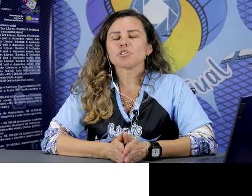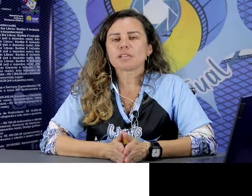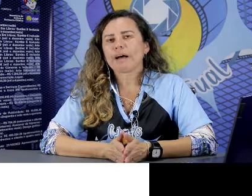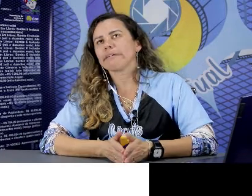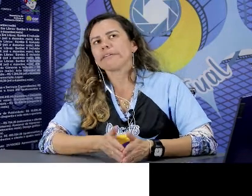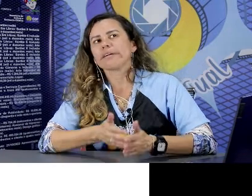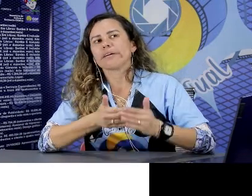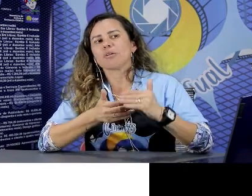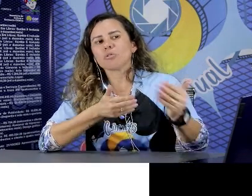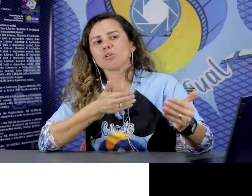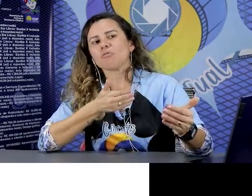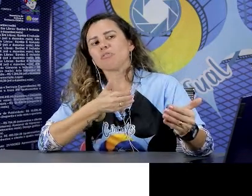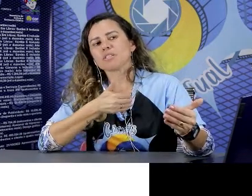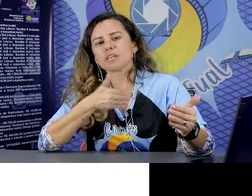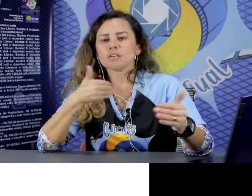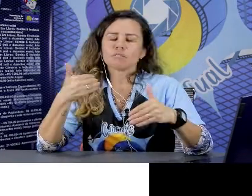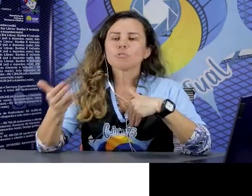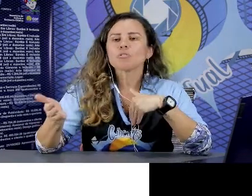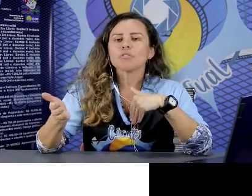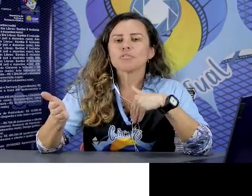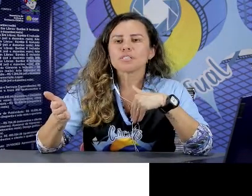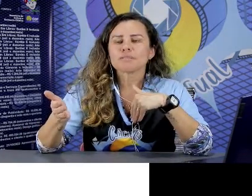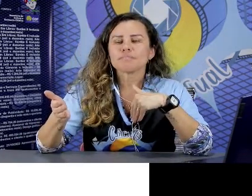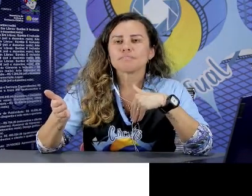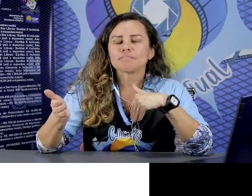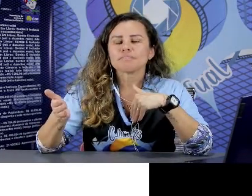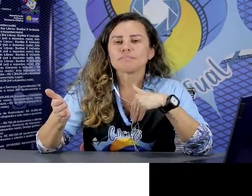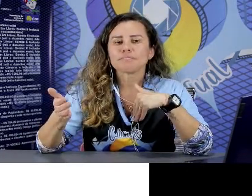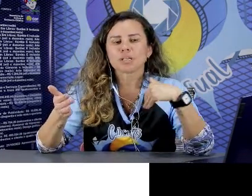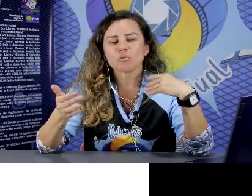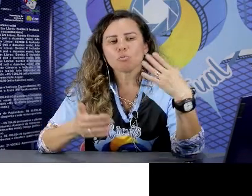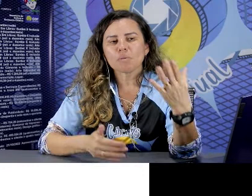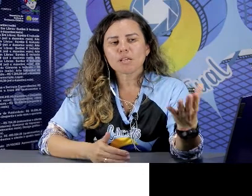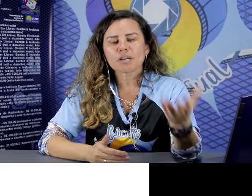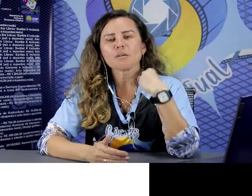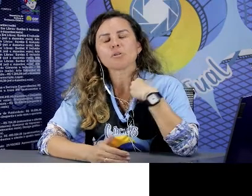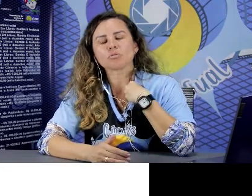ditar o que eu vou fazer, o que eu devo fazer. Então, o meio é quem me controla.